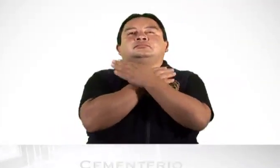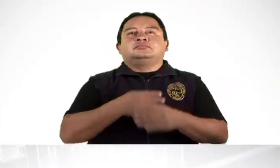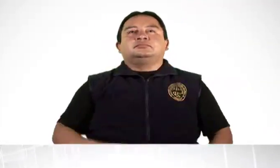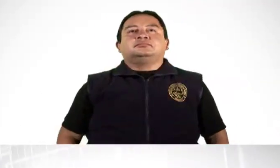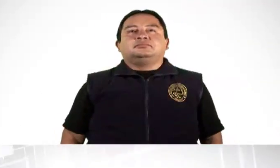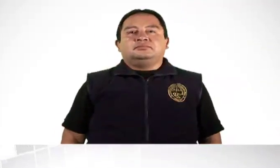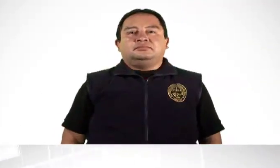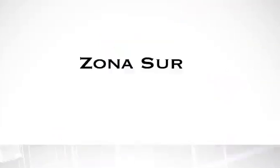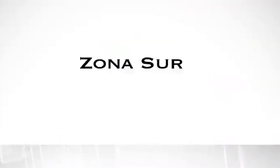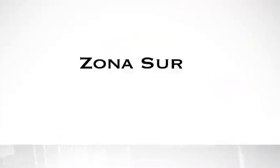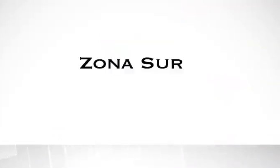Cementerio.